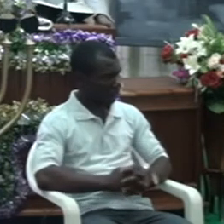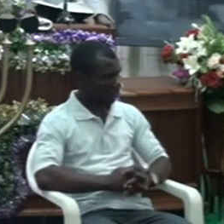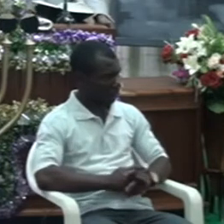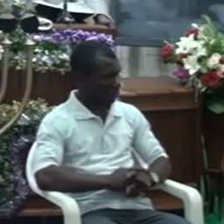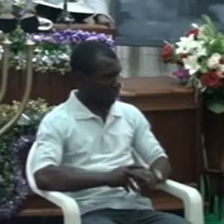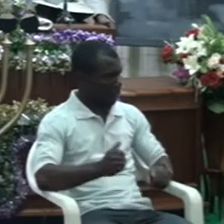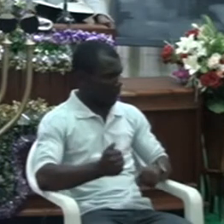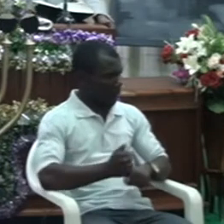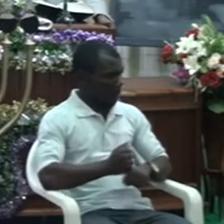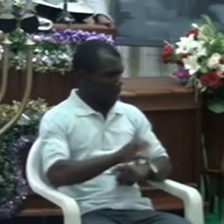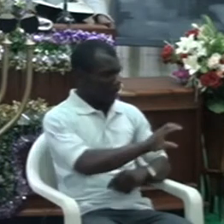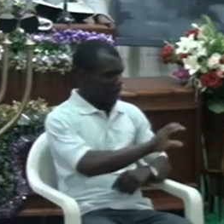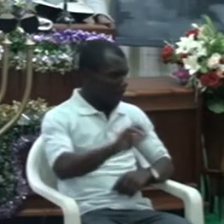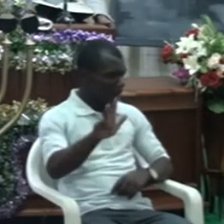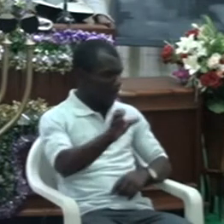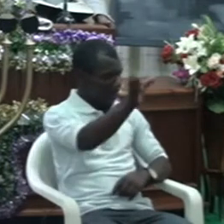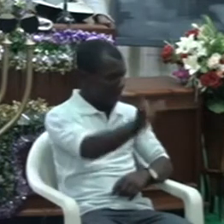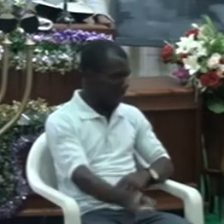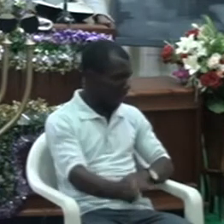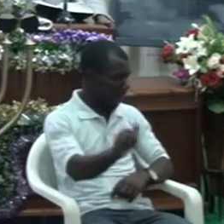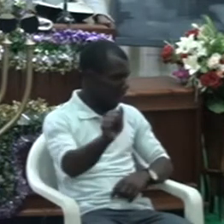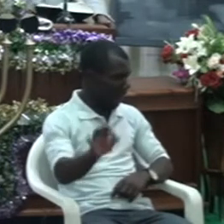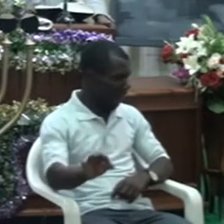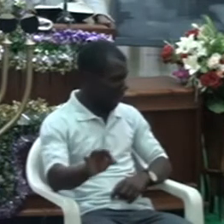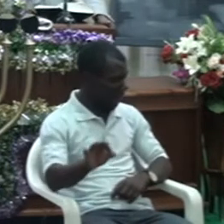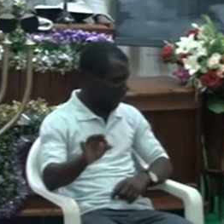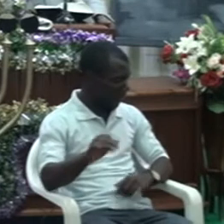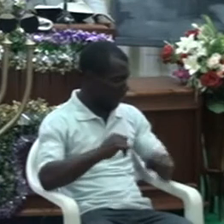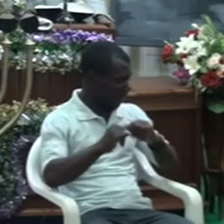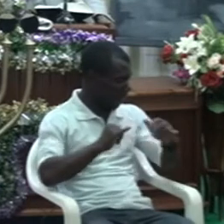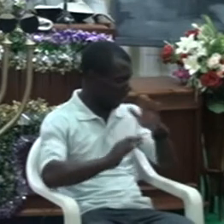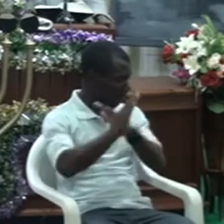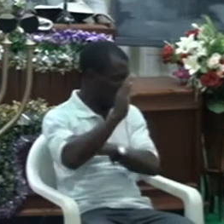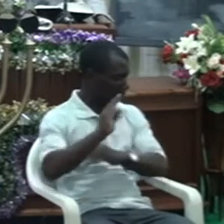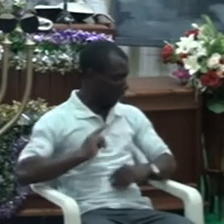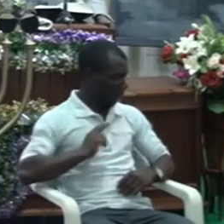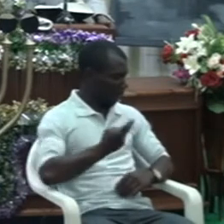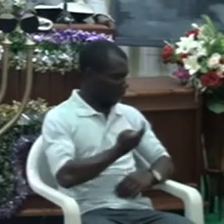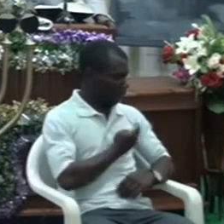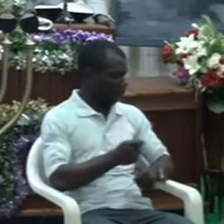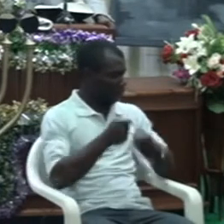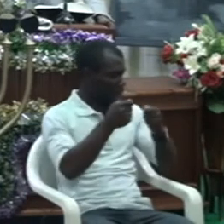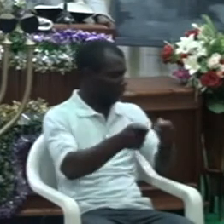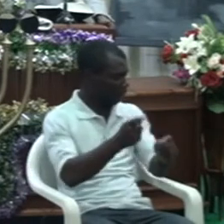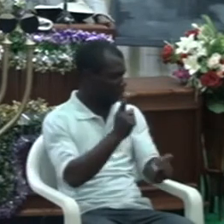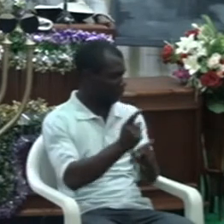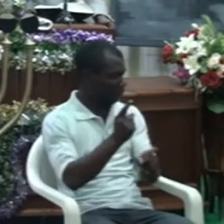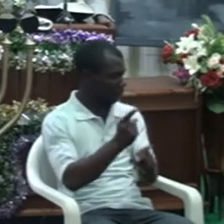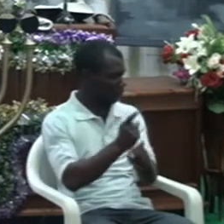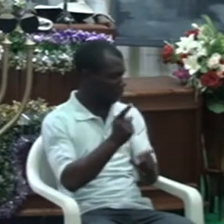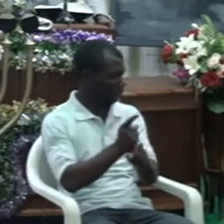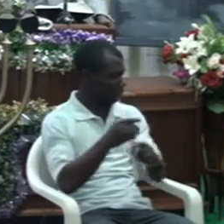Et verset 19. Quand Mungu anatumetra en garde. Si Dieu nous fait une mise en garde. Contre les esprits de